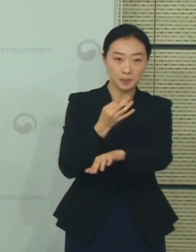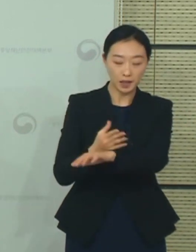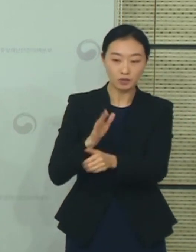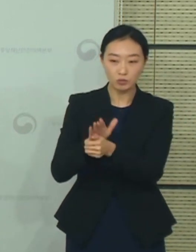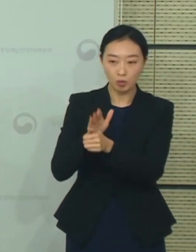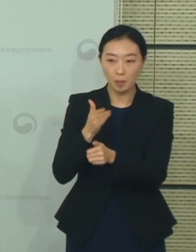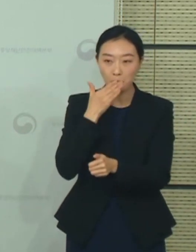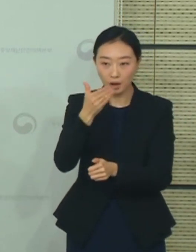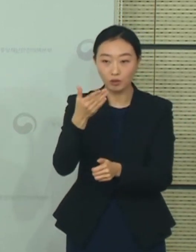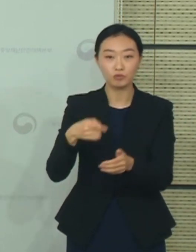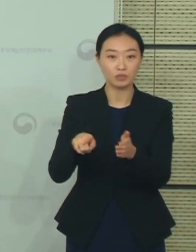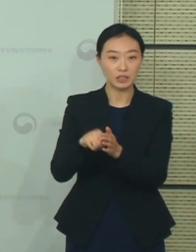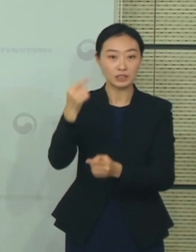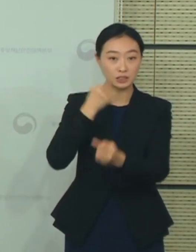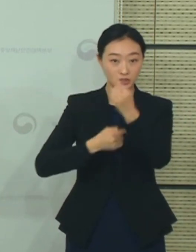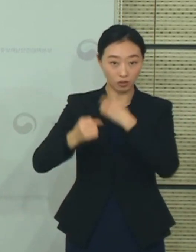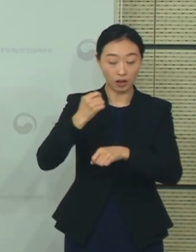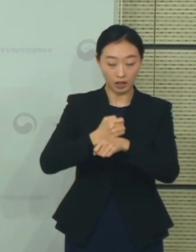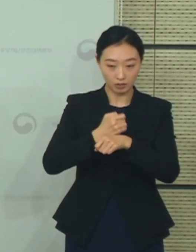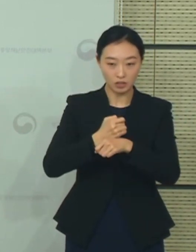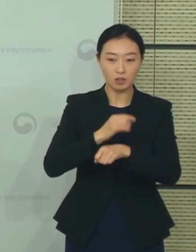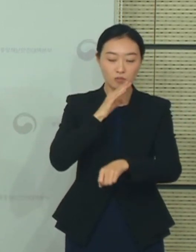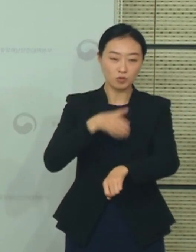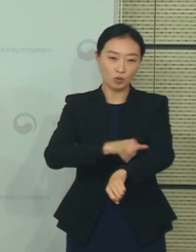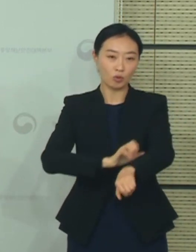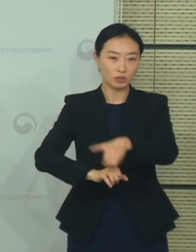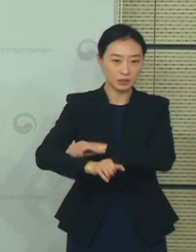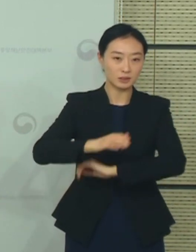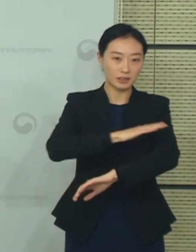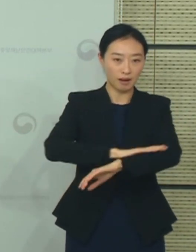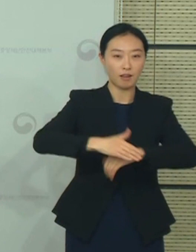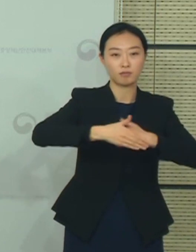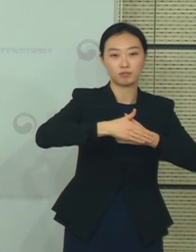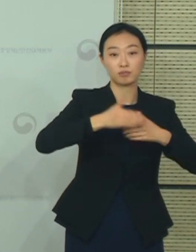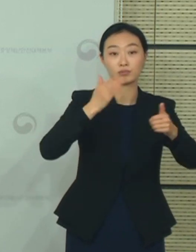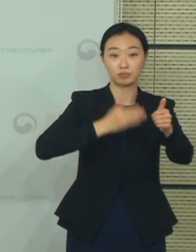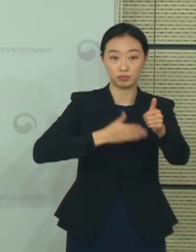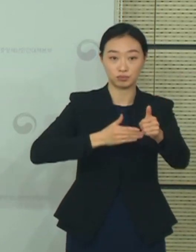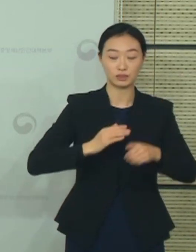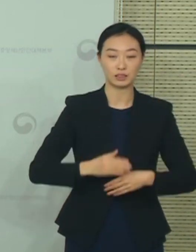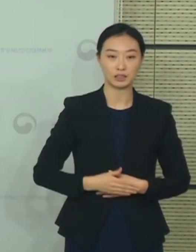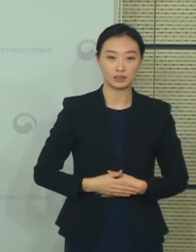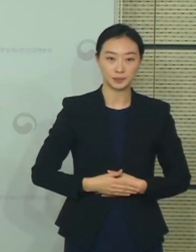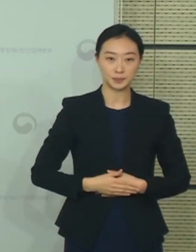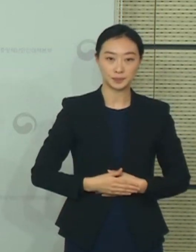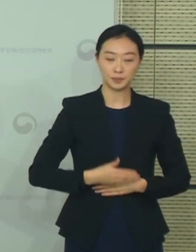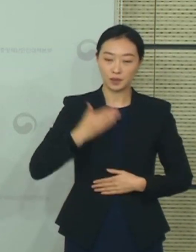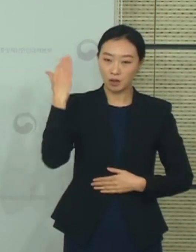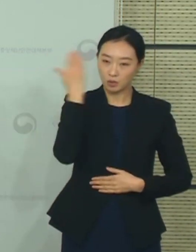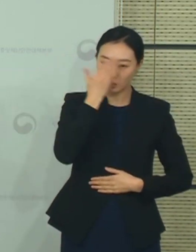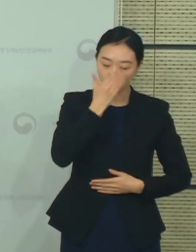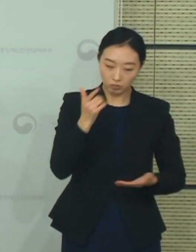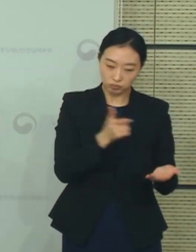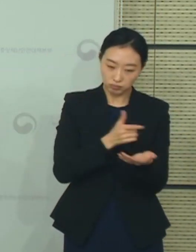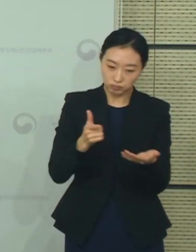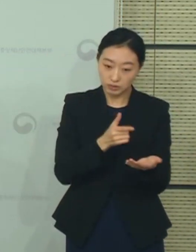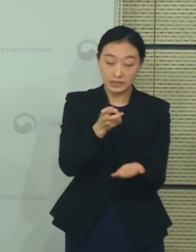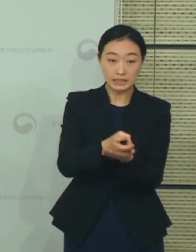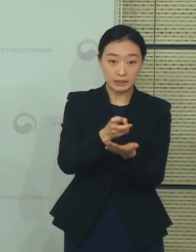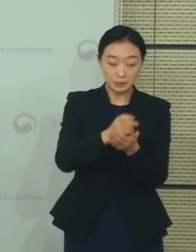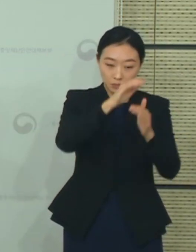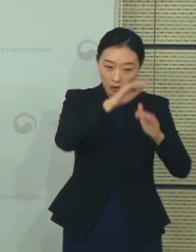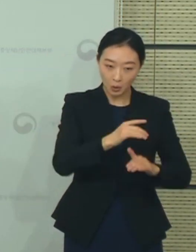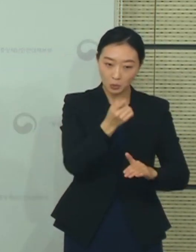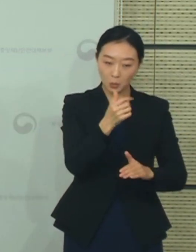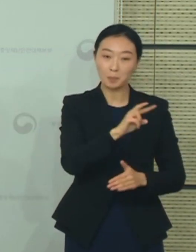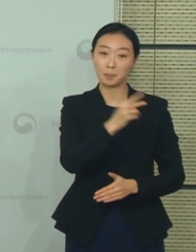적극 동참해 주실 것을 요청드립니다. 소독지침의 내용도 일부 변경되었습니다.